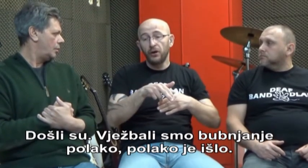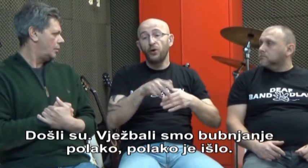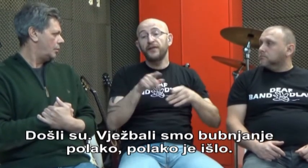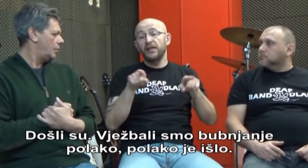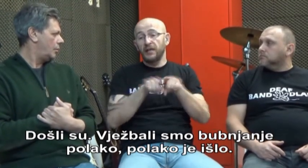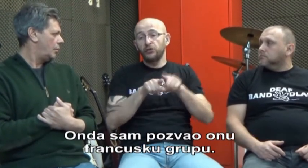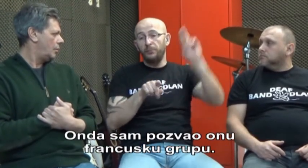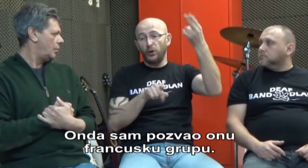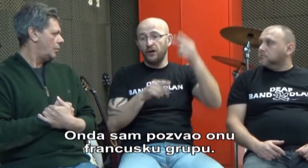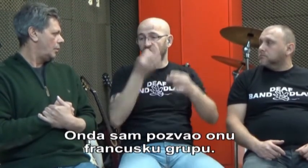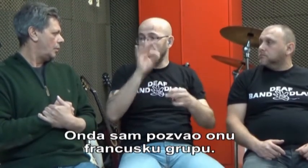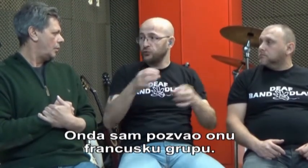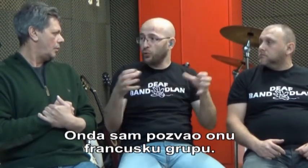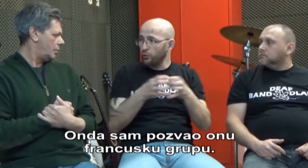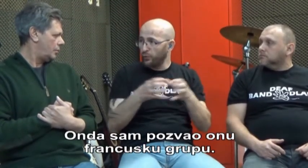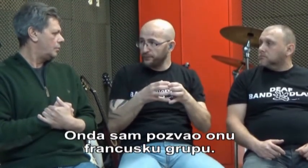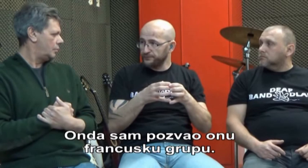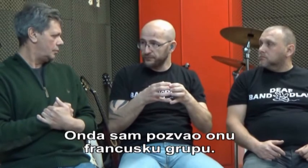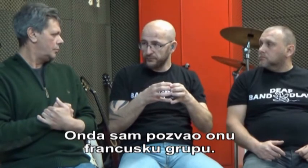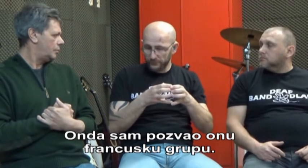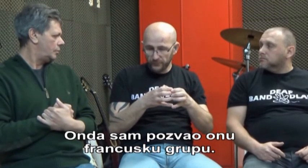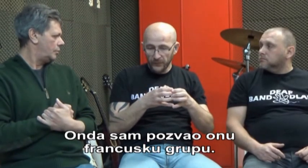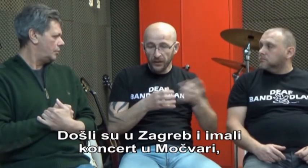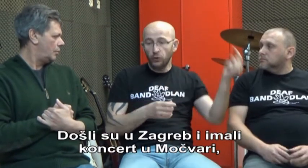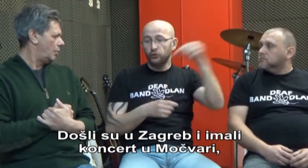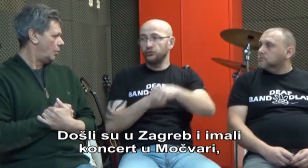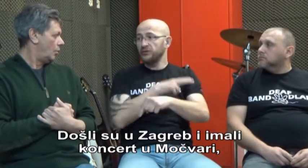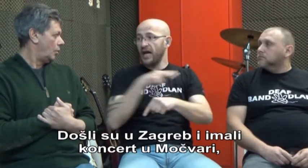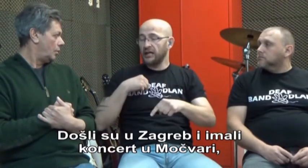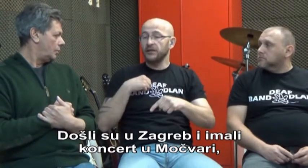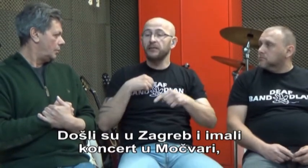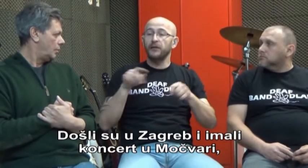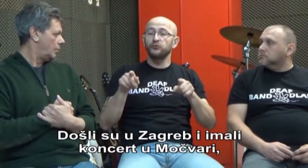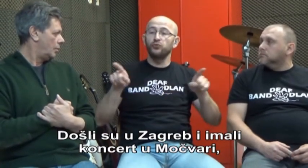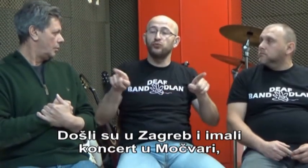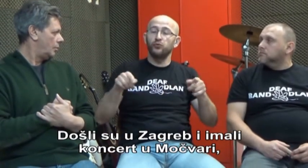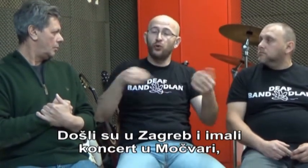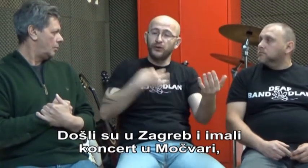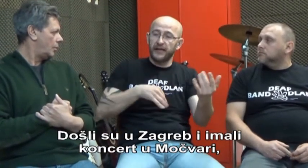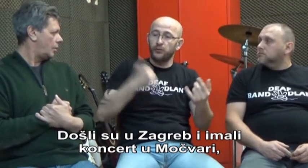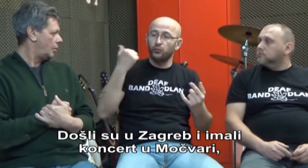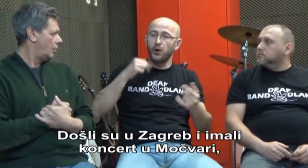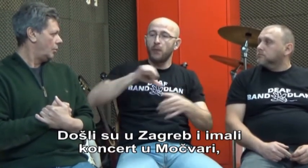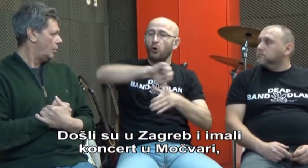Onda sam isto pozvao francusku grupu. Kako došli u Zagreb i imali su koncert u